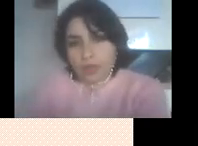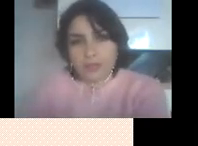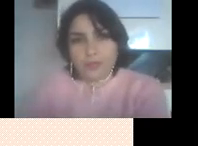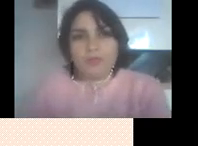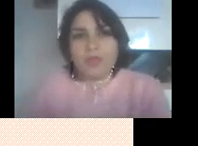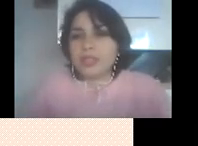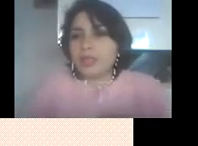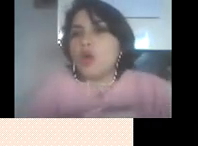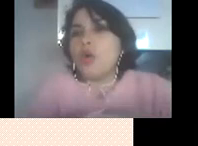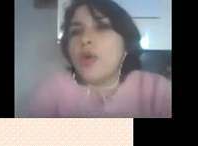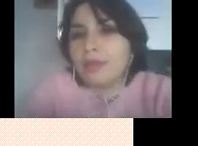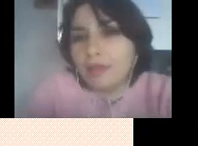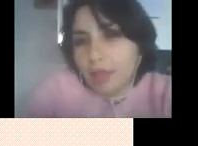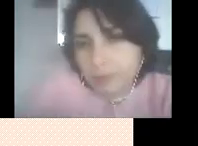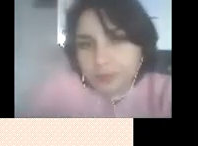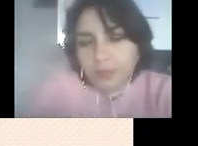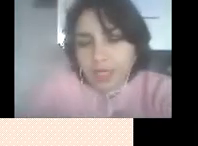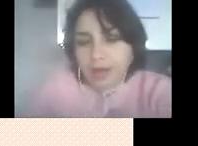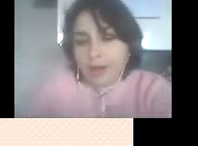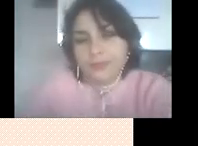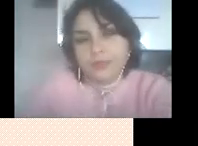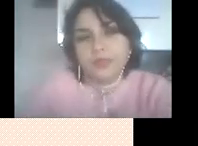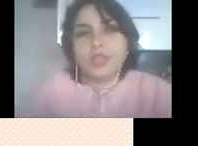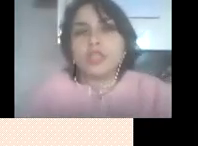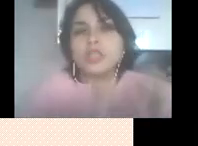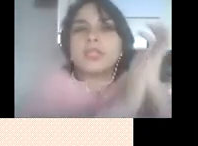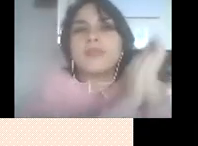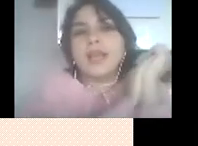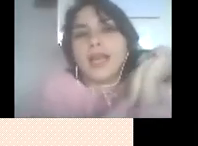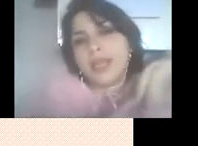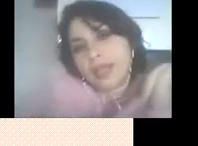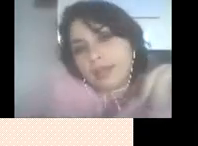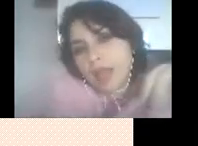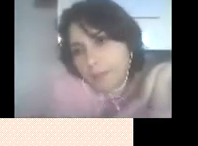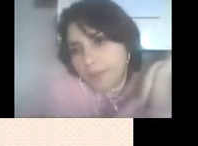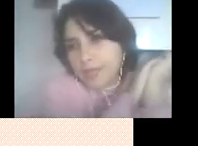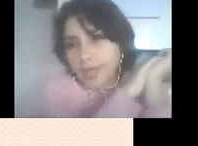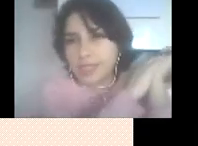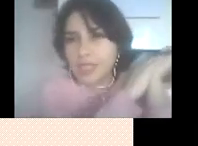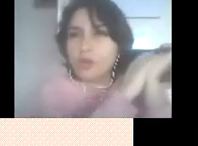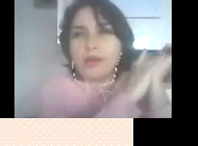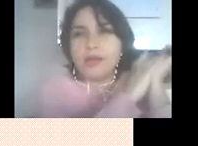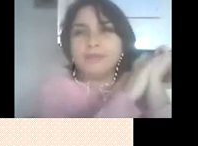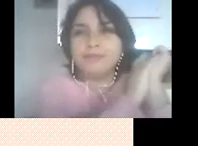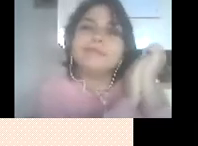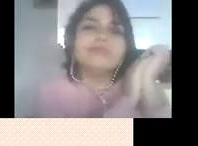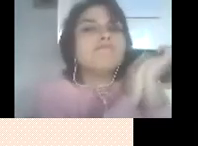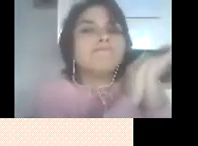Espérenme, ahí sí. Vamos a hacer una actividad. Miren acá. Quiero que observen a la niña que está ahí. ¿Qué estará haciendo la